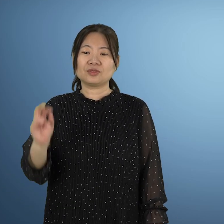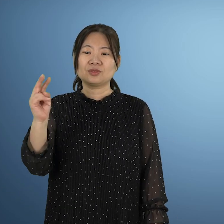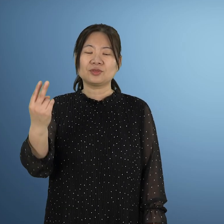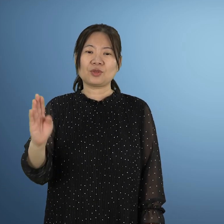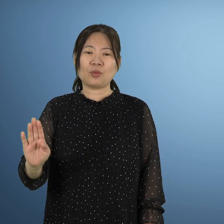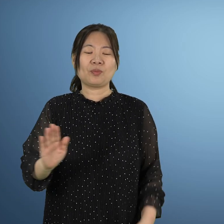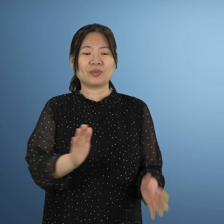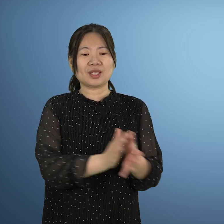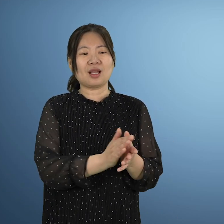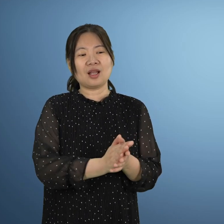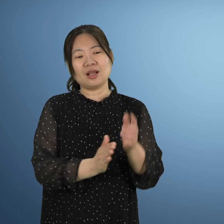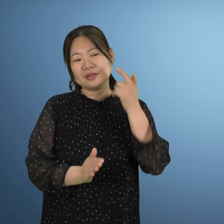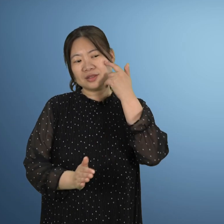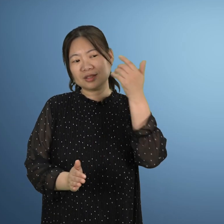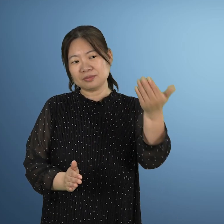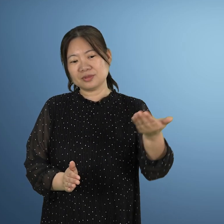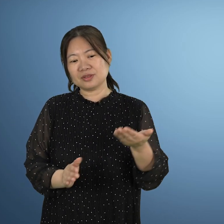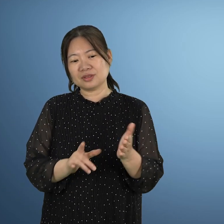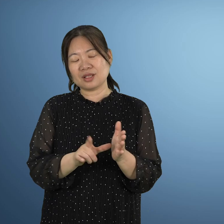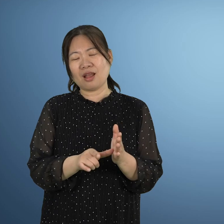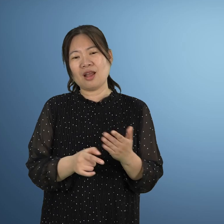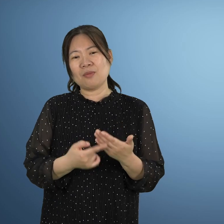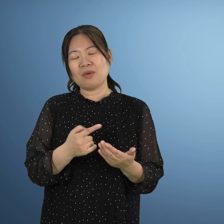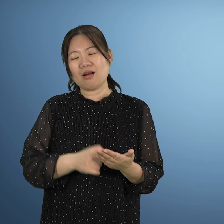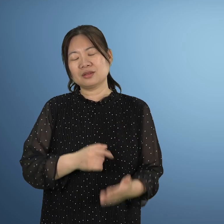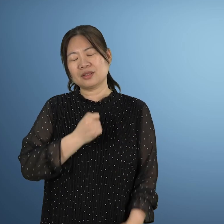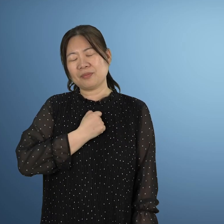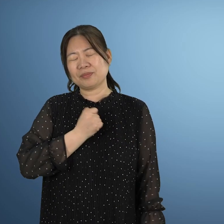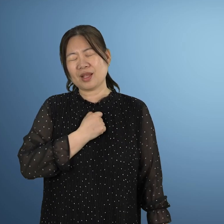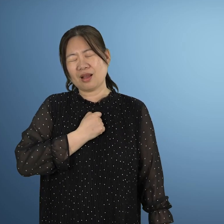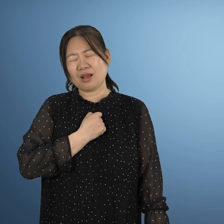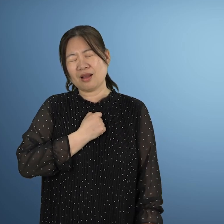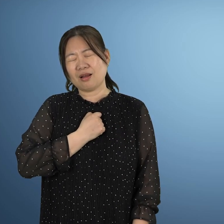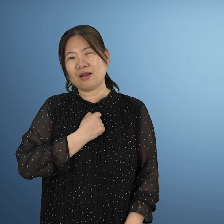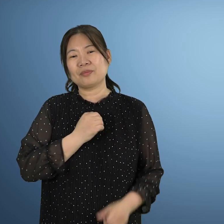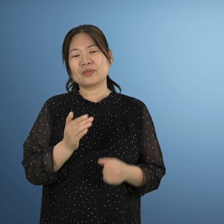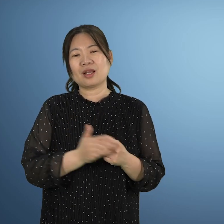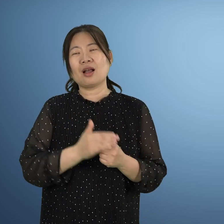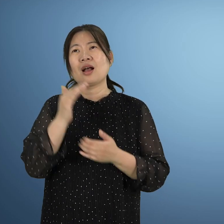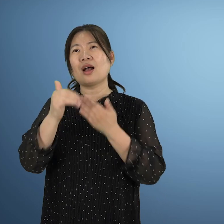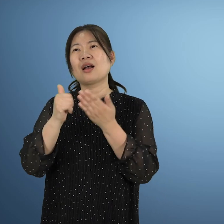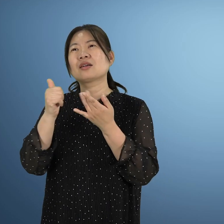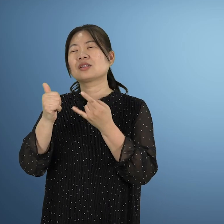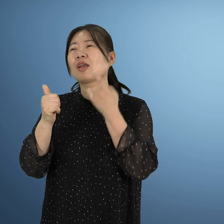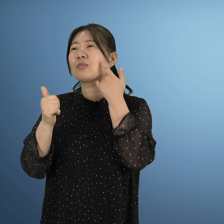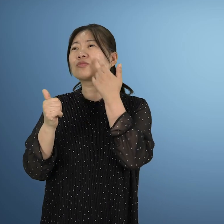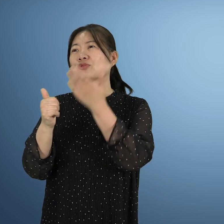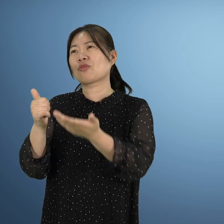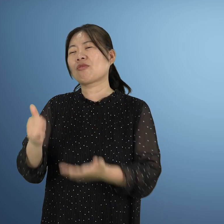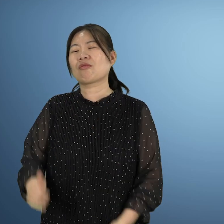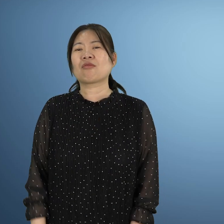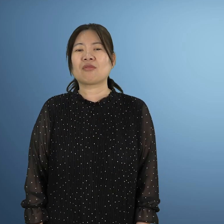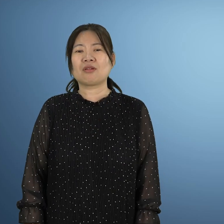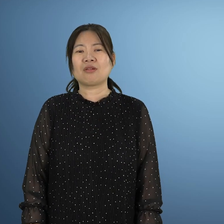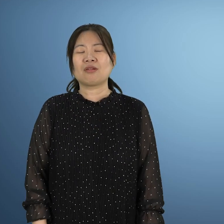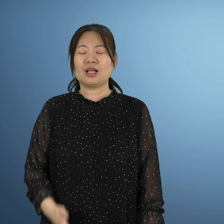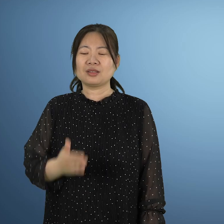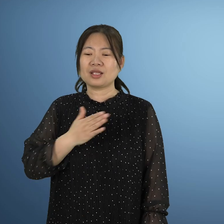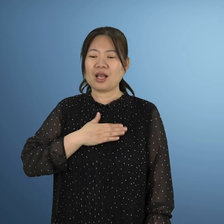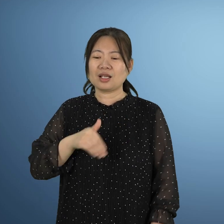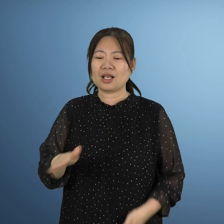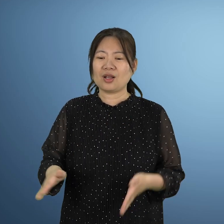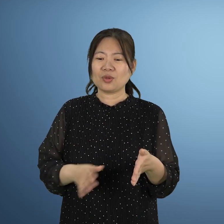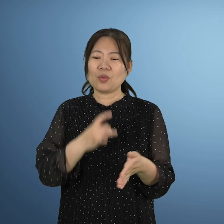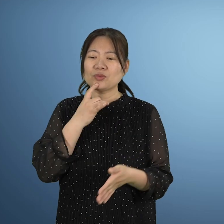욥도 친구들의 그 질문 앞에 가슴이 답답해서 하나님 앞에 물었죠. 나의 가는